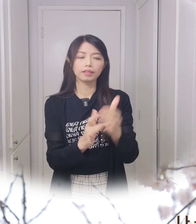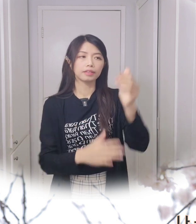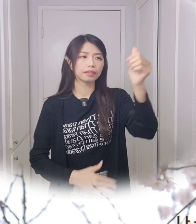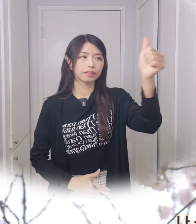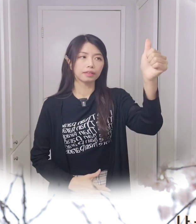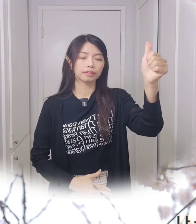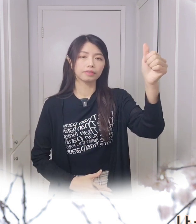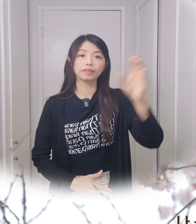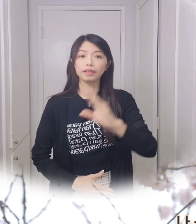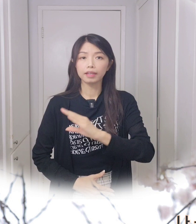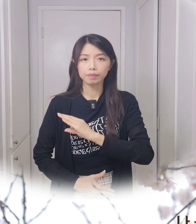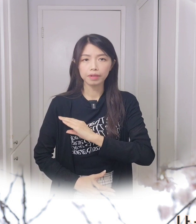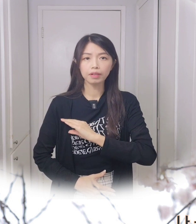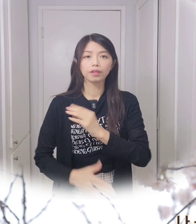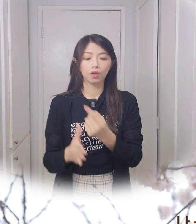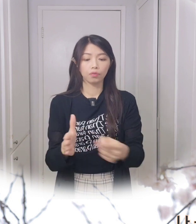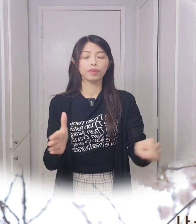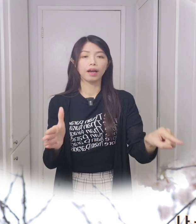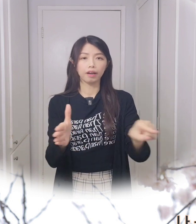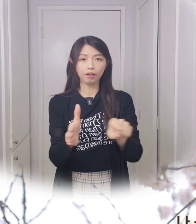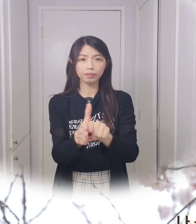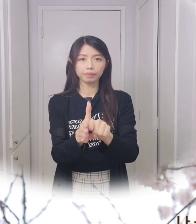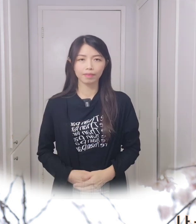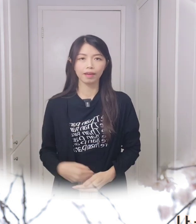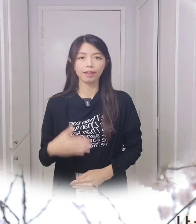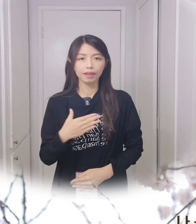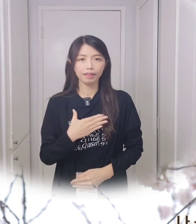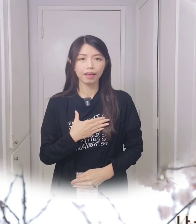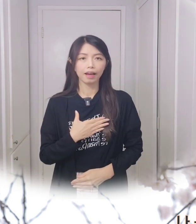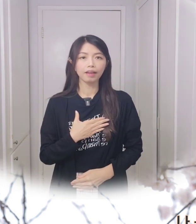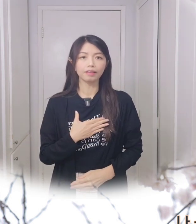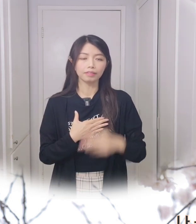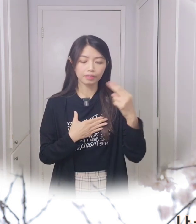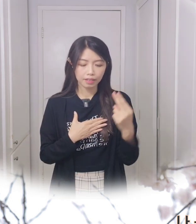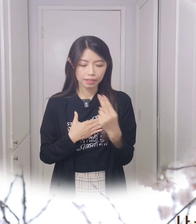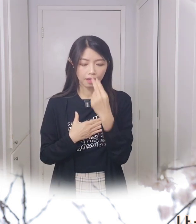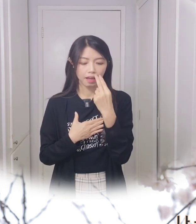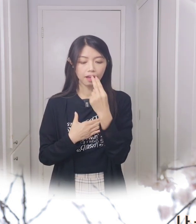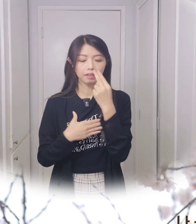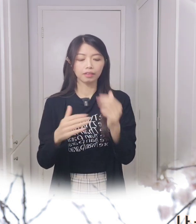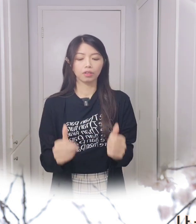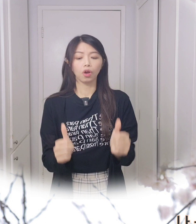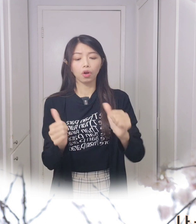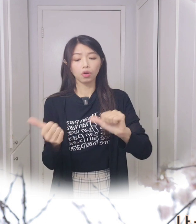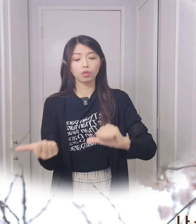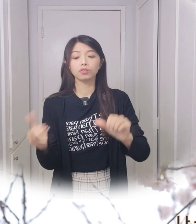그 이름을 위하여 내가 사나